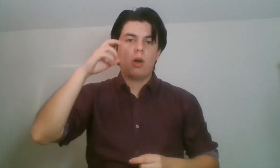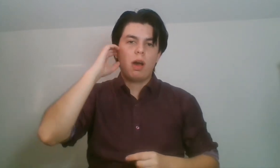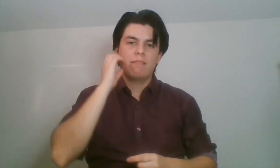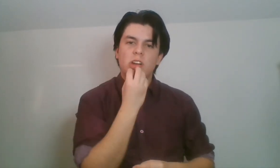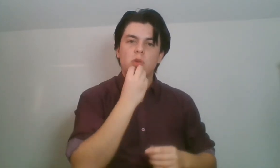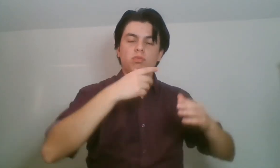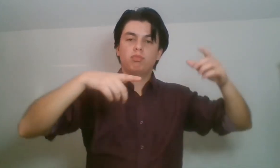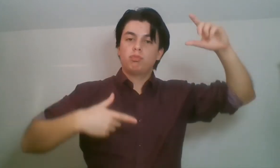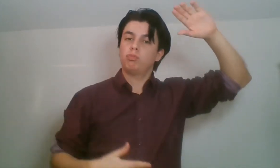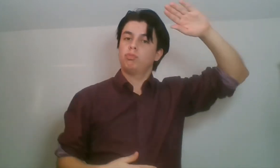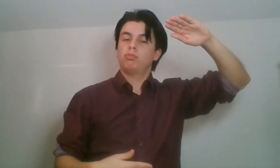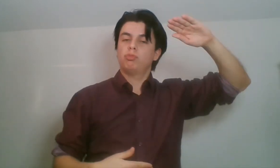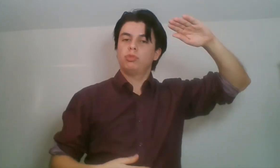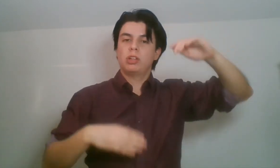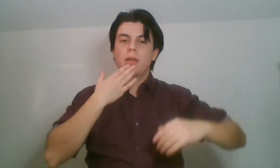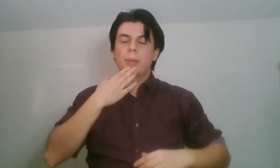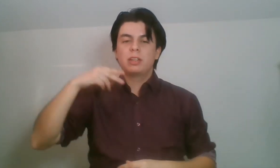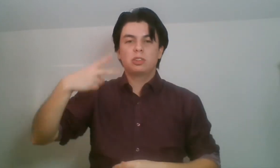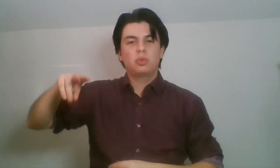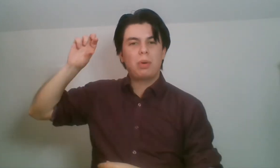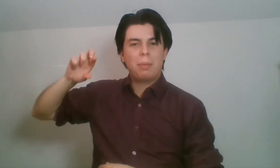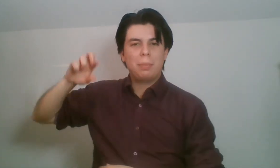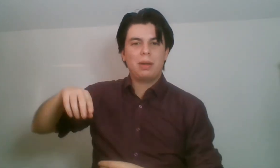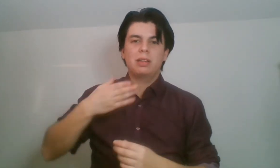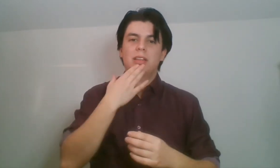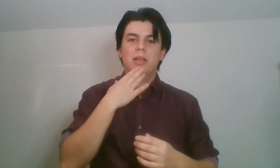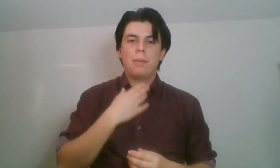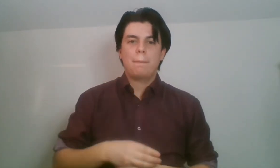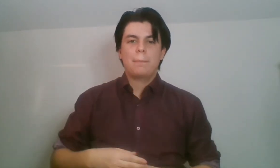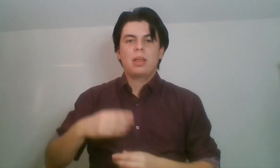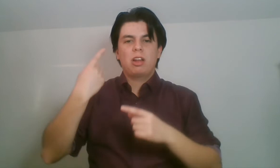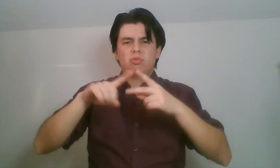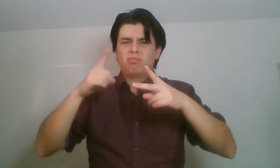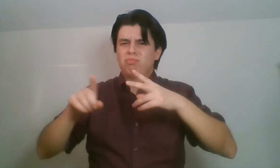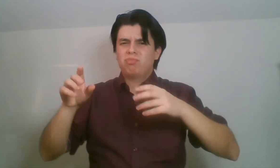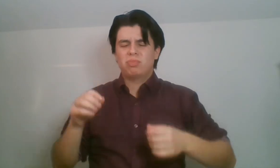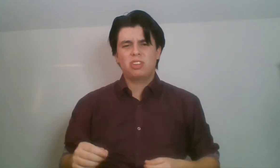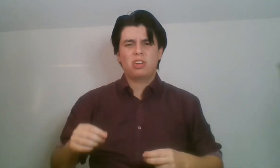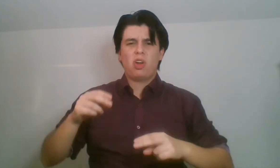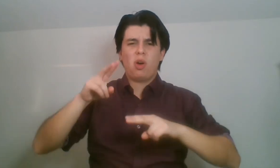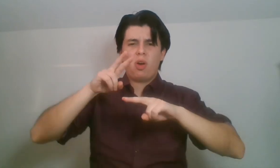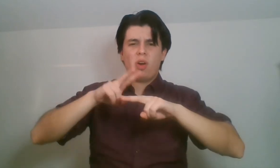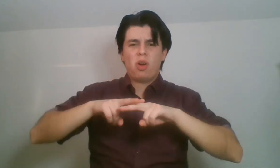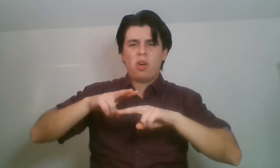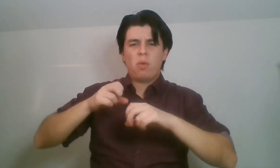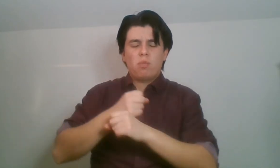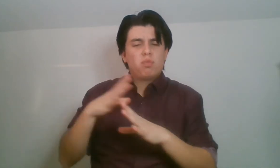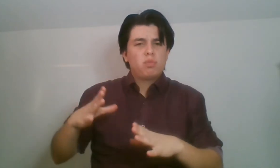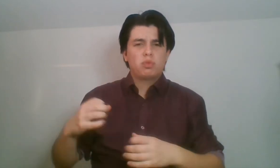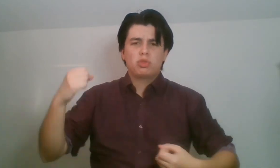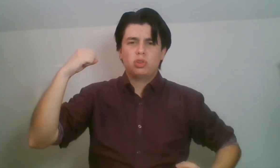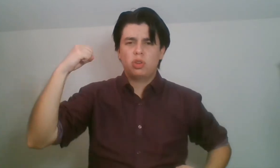a Bernardo O'Higgins y su padre, el virrey del Perú, a San Martín y a O'Higgins, 3 veces a cada